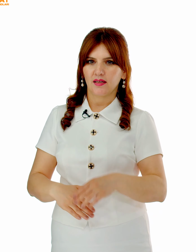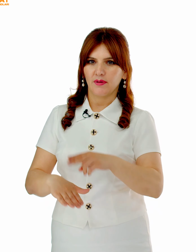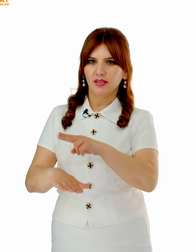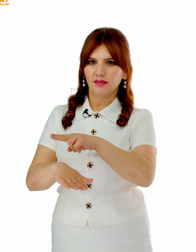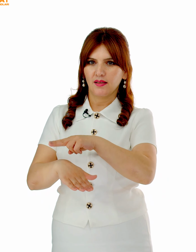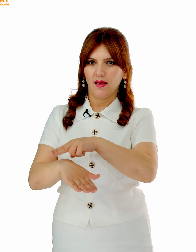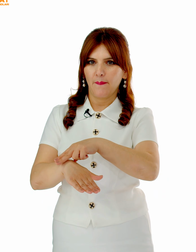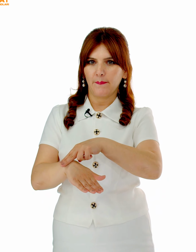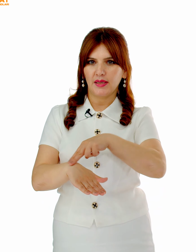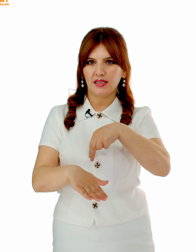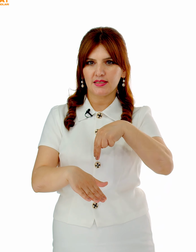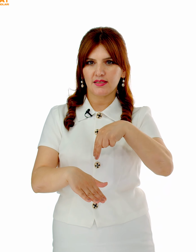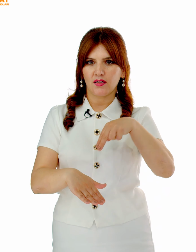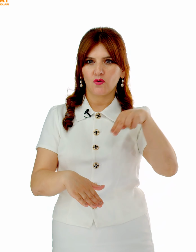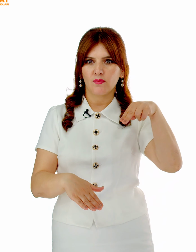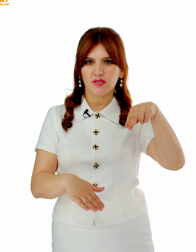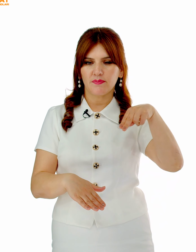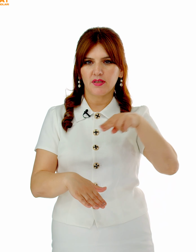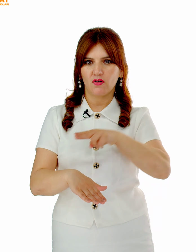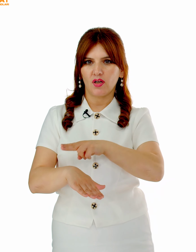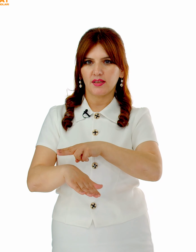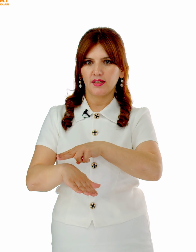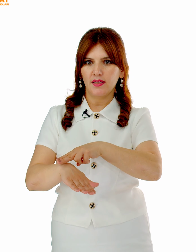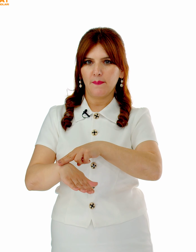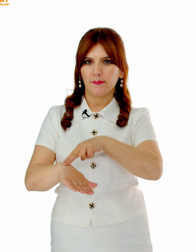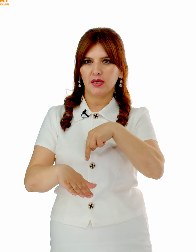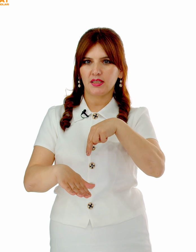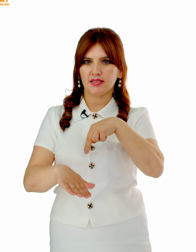Qaytaraman. Militsiya. Qo'limiz P holatda militsiya.